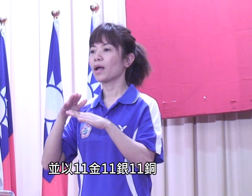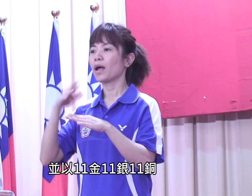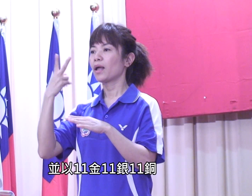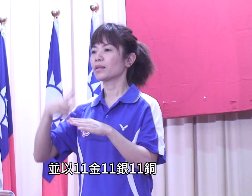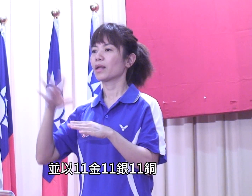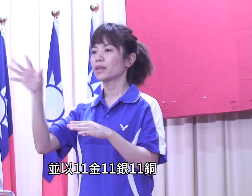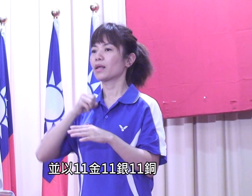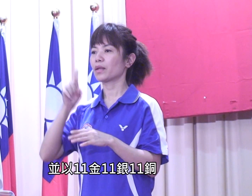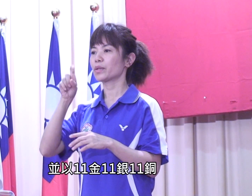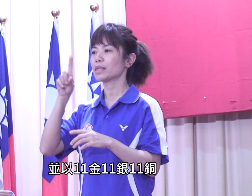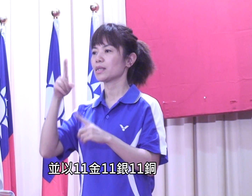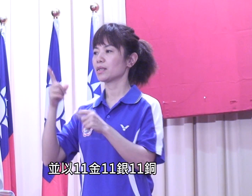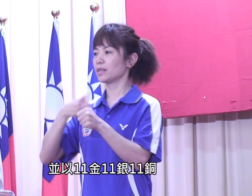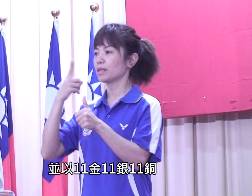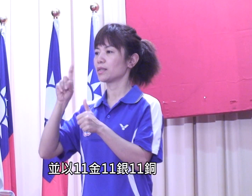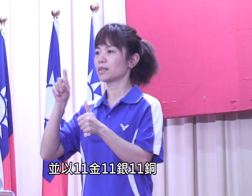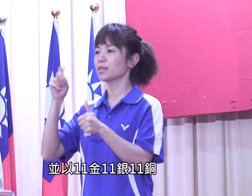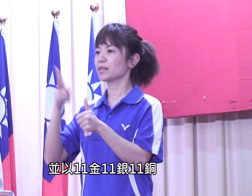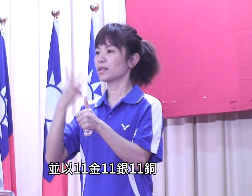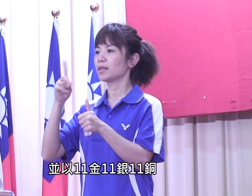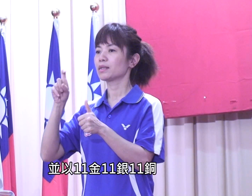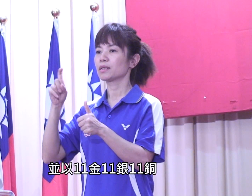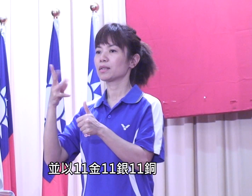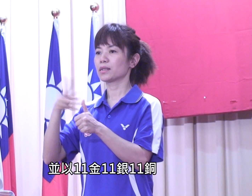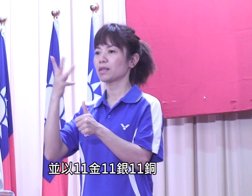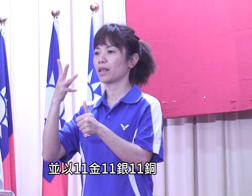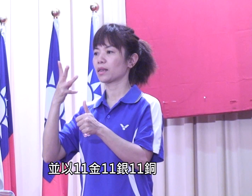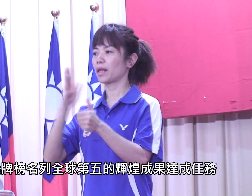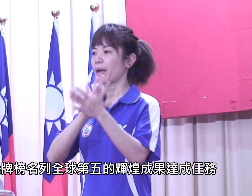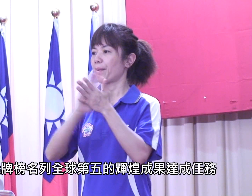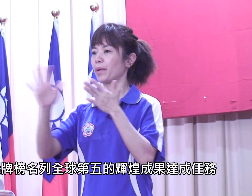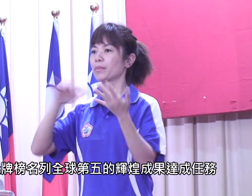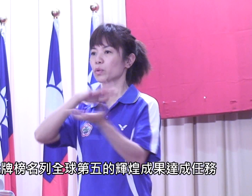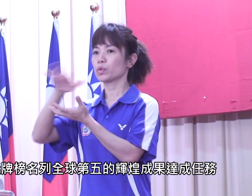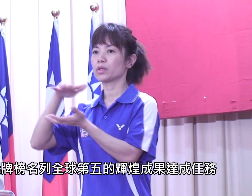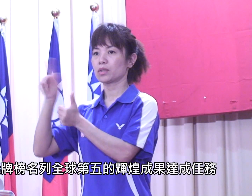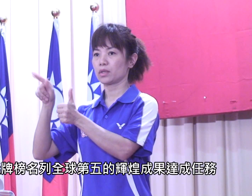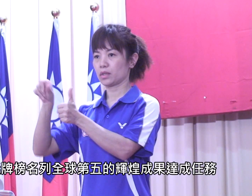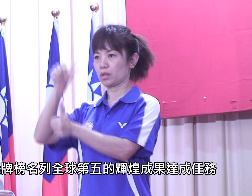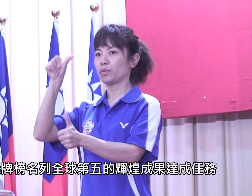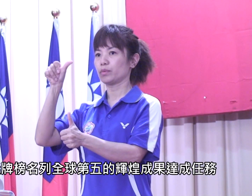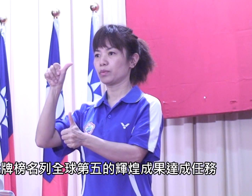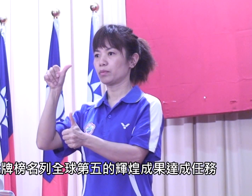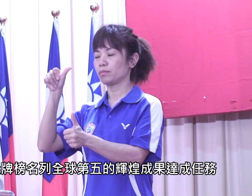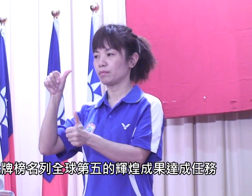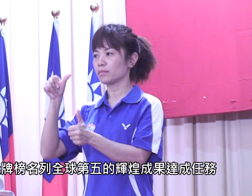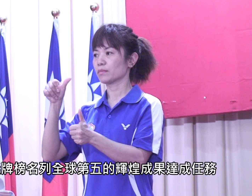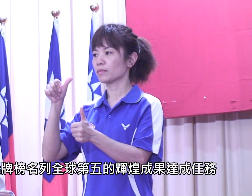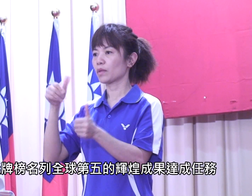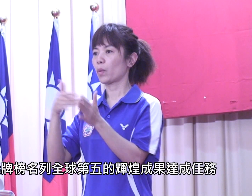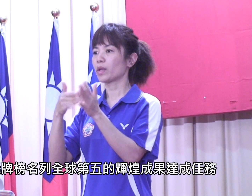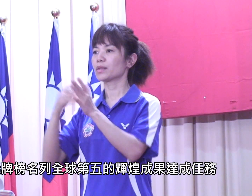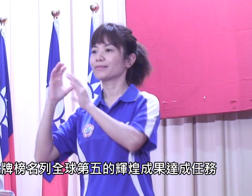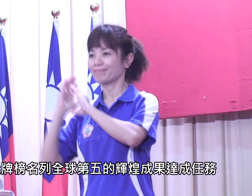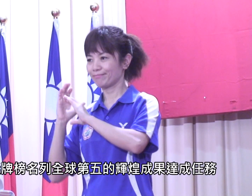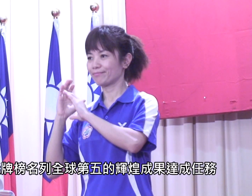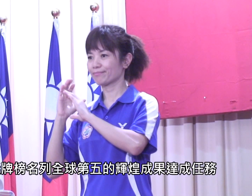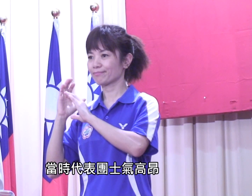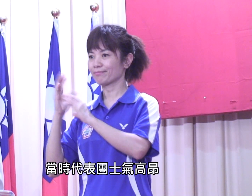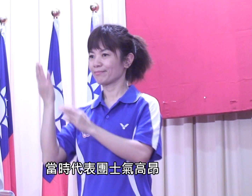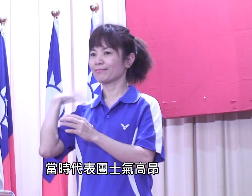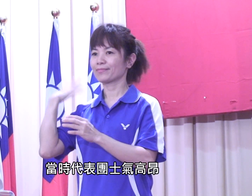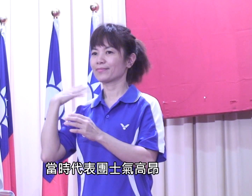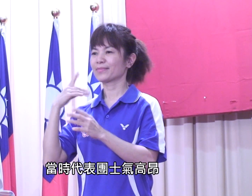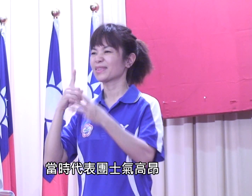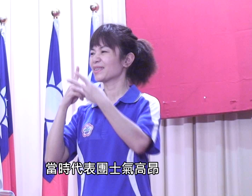11金、11银、11铜奖牌名列全球第5的辉煌成果任务。当时的代表团士